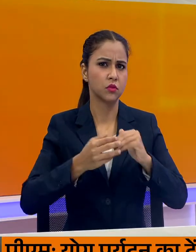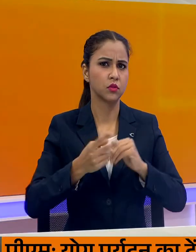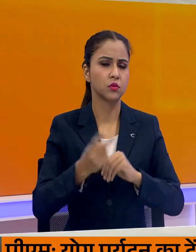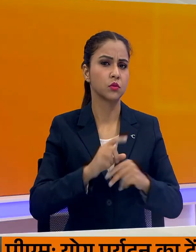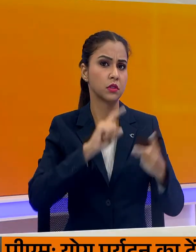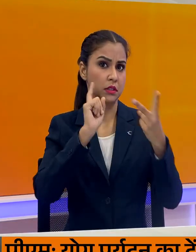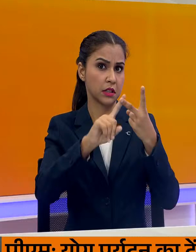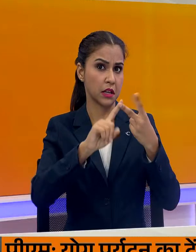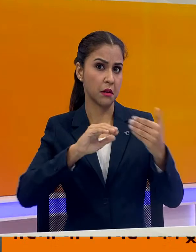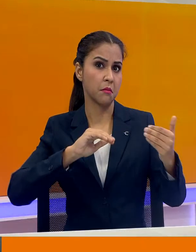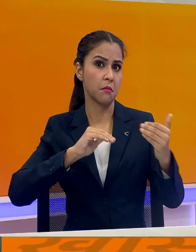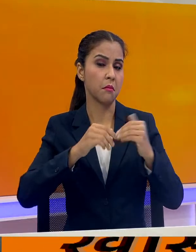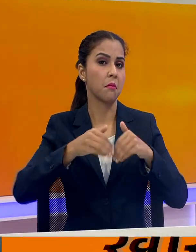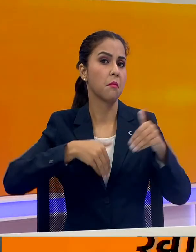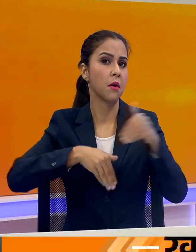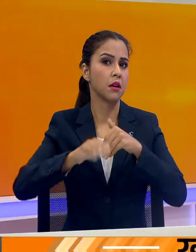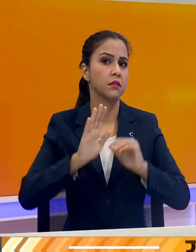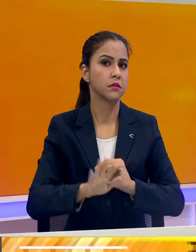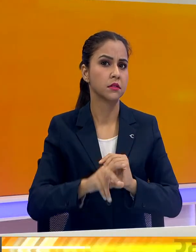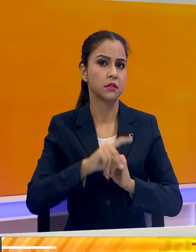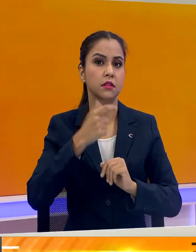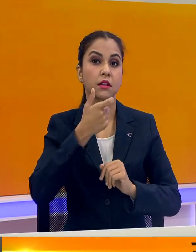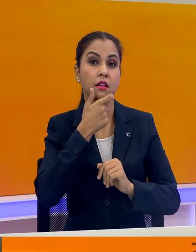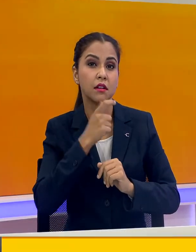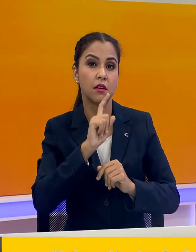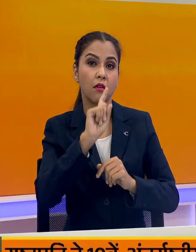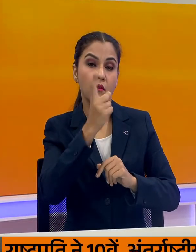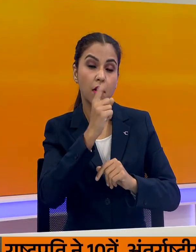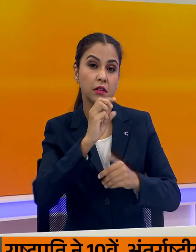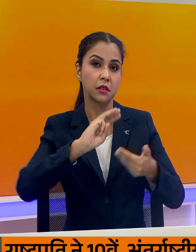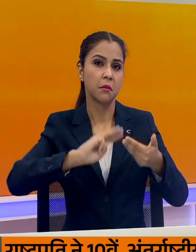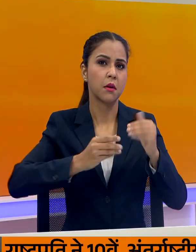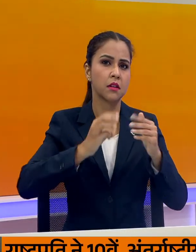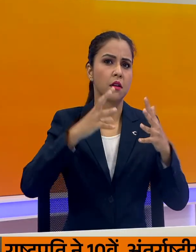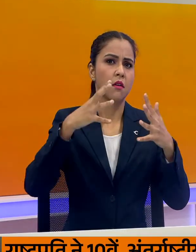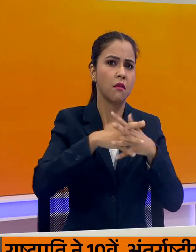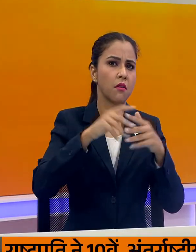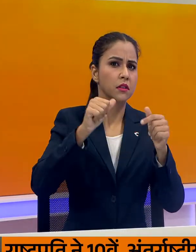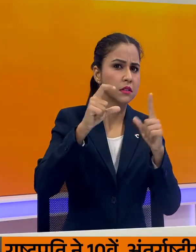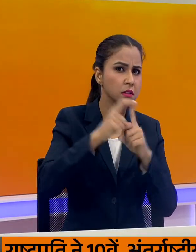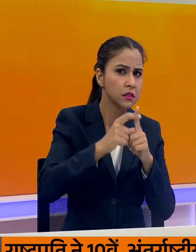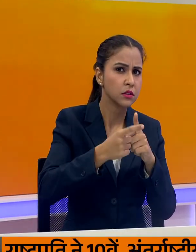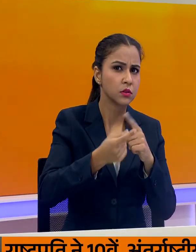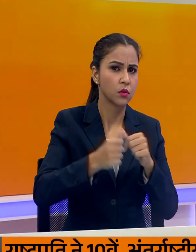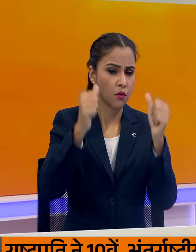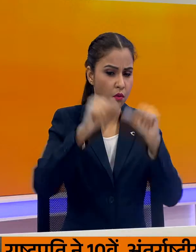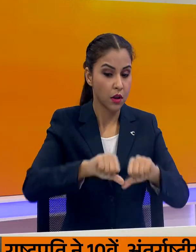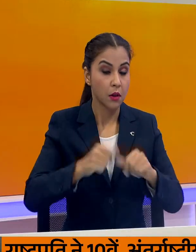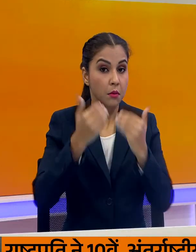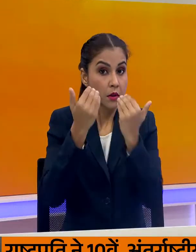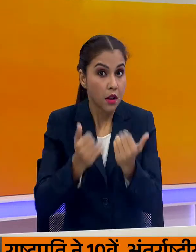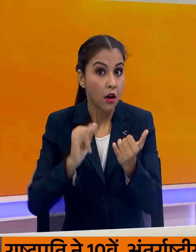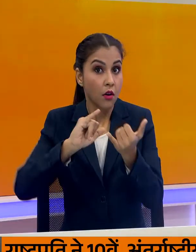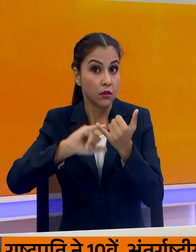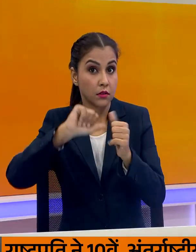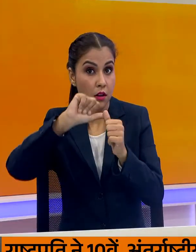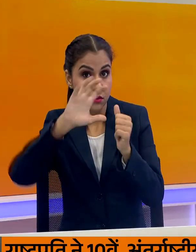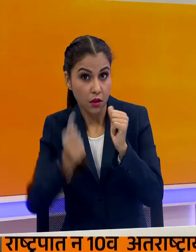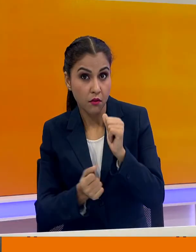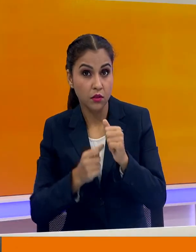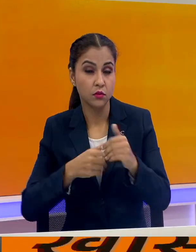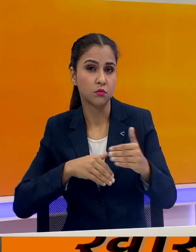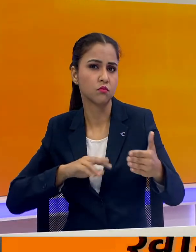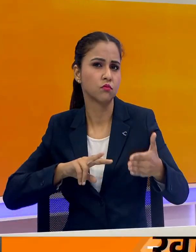दूसरा मुकाबला होगा। इंग्लैंड ने अपने पहले मैच में वेस्टइंडीज को हराया था, जबकि दक्षिण अफ्रीका ने सुपर 8 के पहले मैच